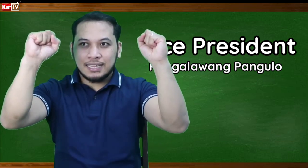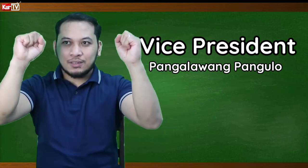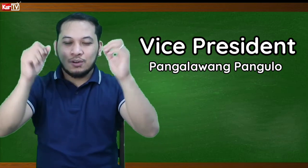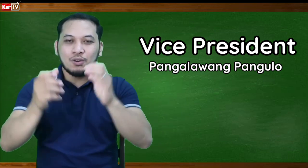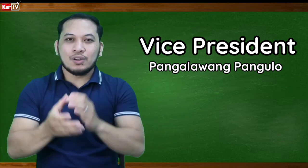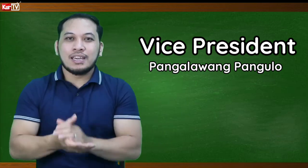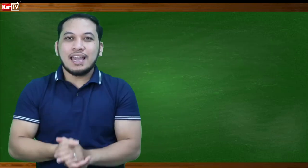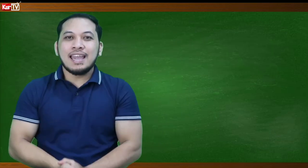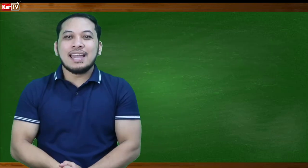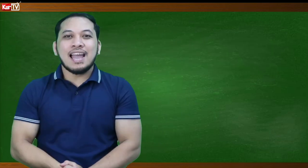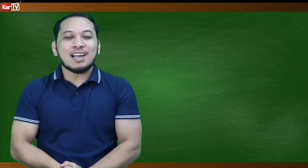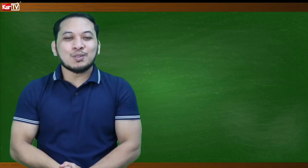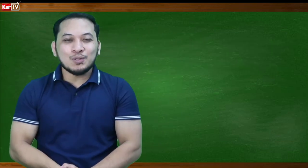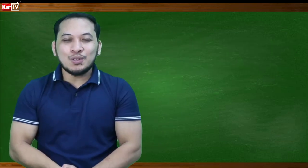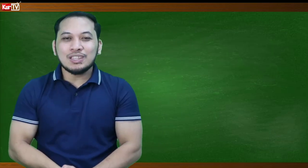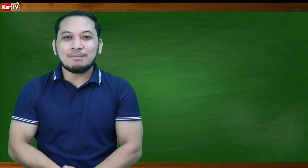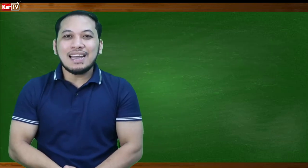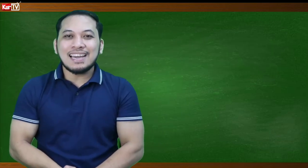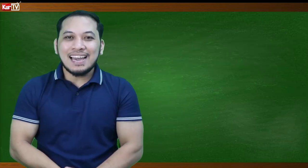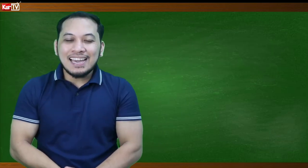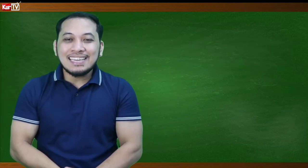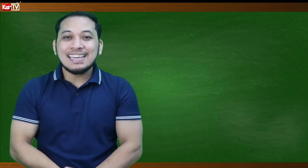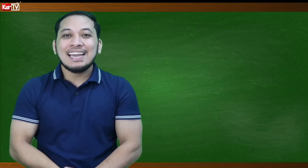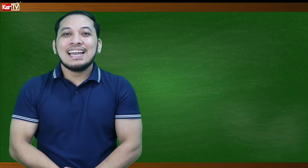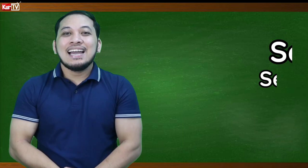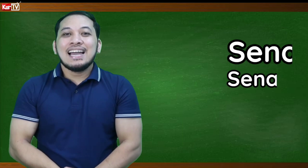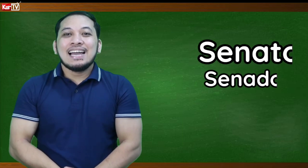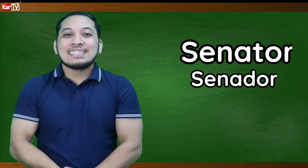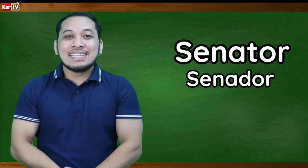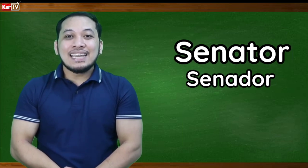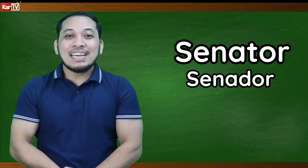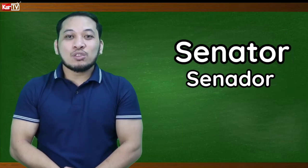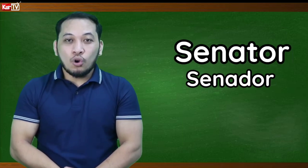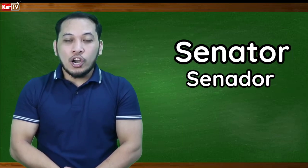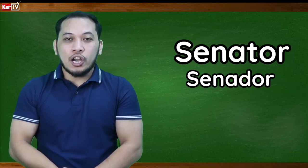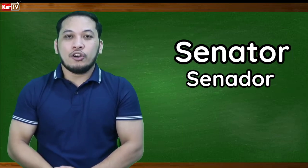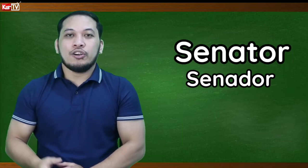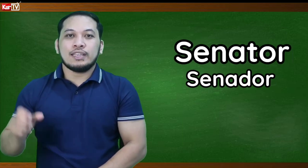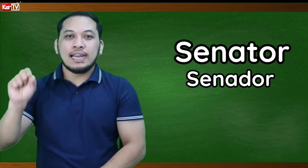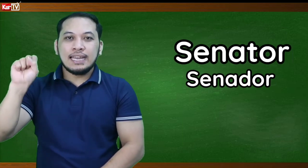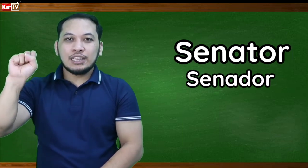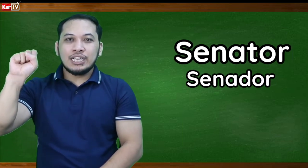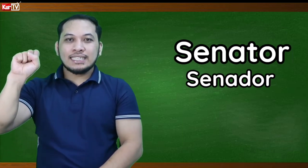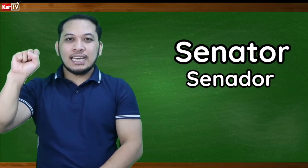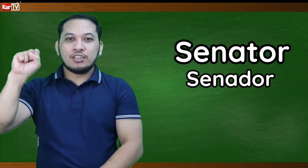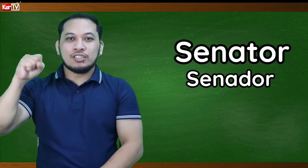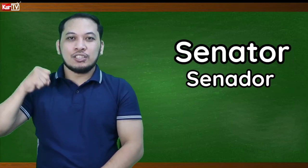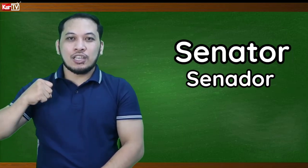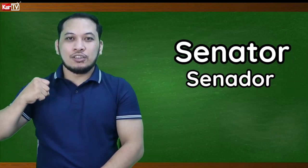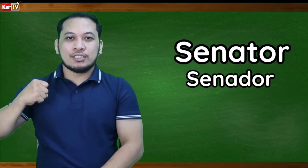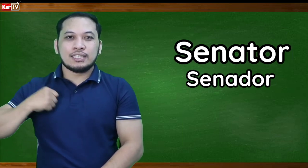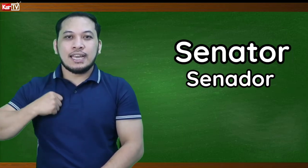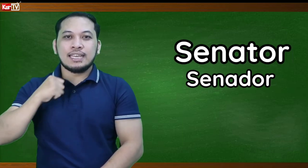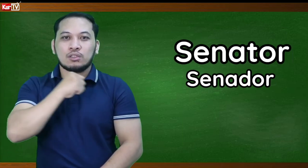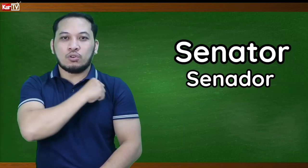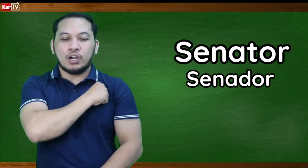Okay, ang susunod naman ay Senator. O, naka letter S tayo. Dito tayo. Senator.